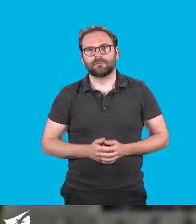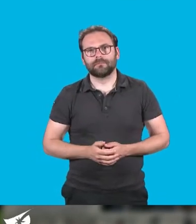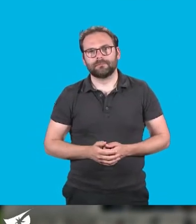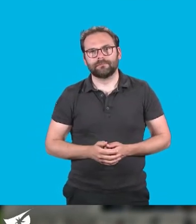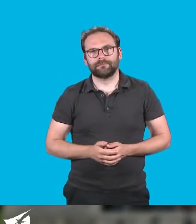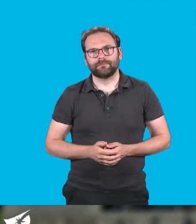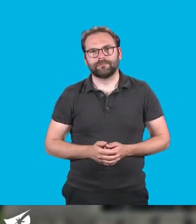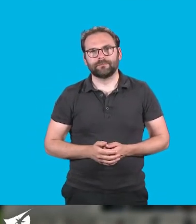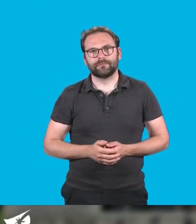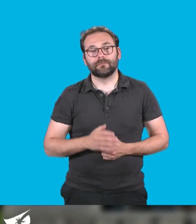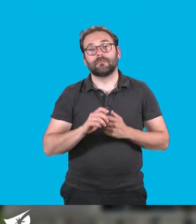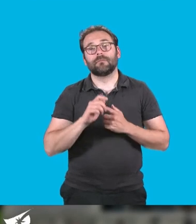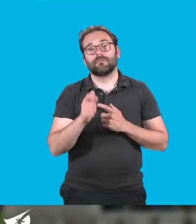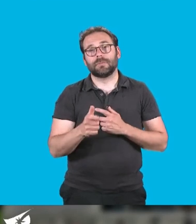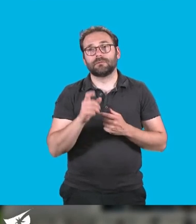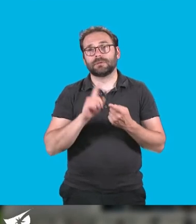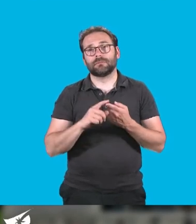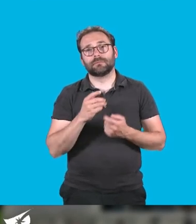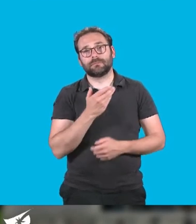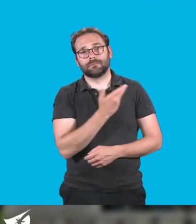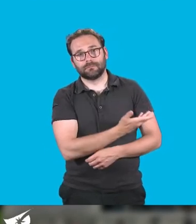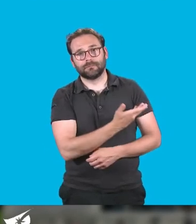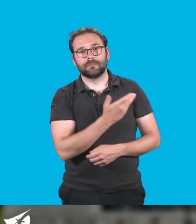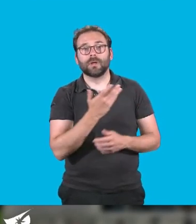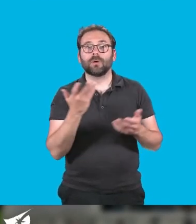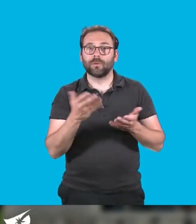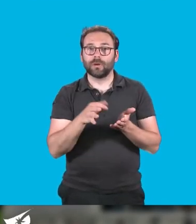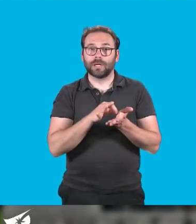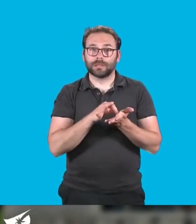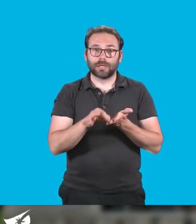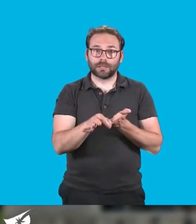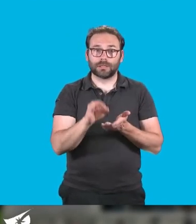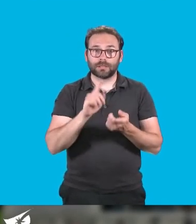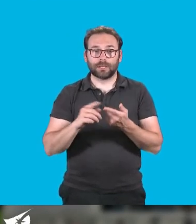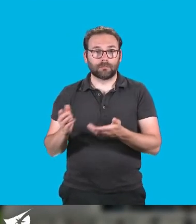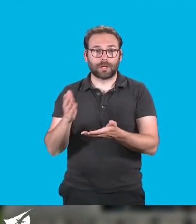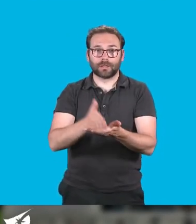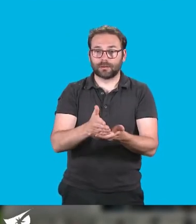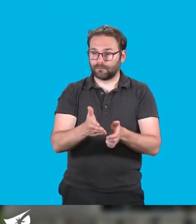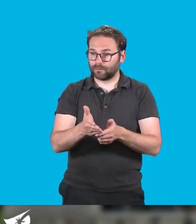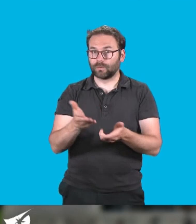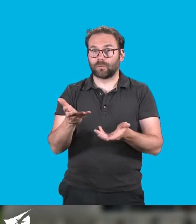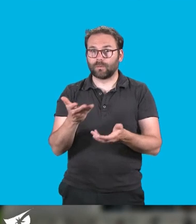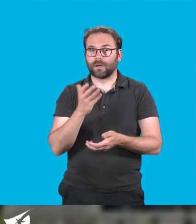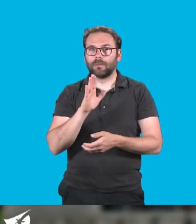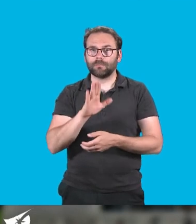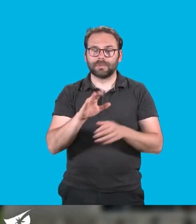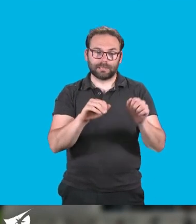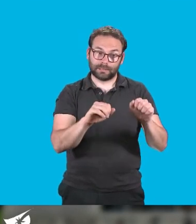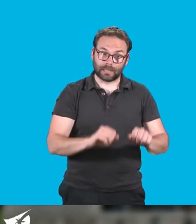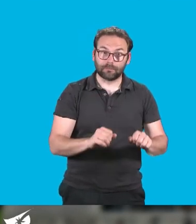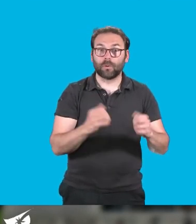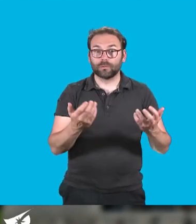Ensuite, nous rentrons dans le vif du sujet justement de cette stratégie d'intervention avec le volet traitement et donc